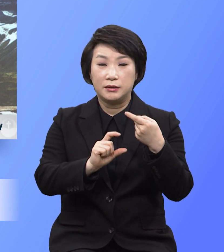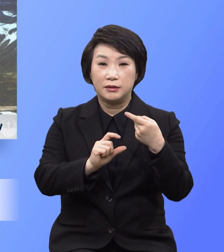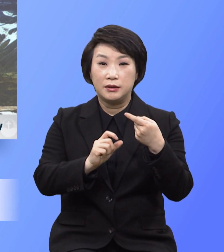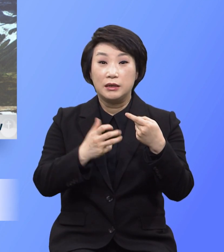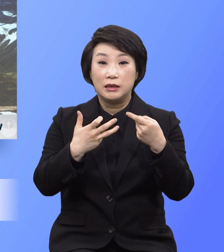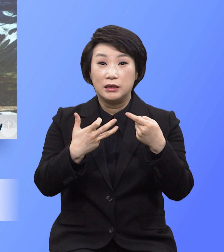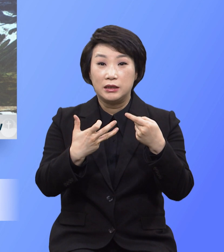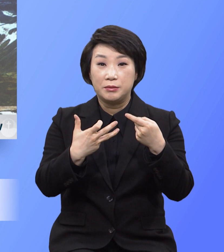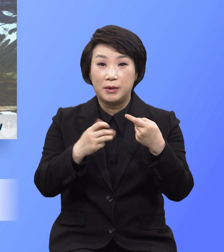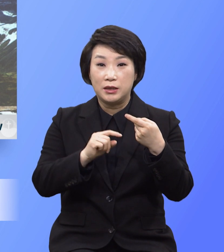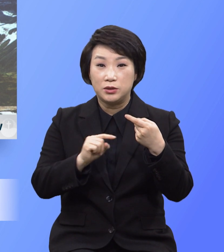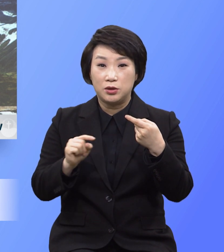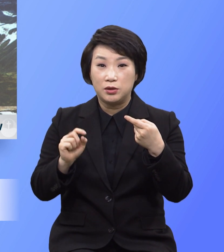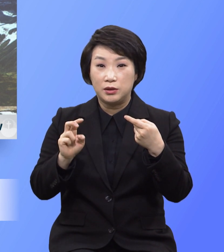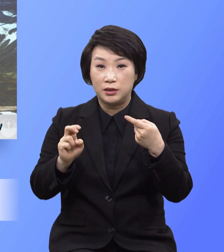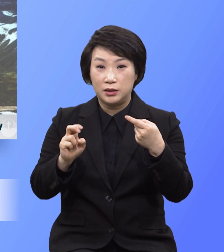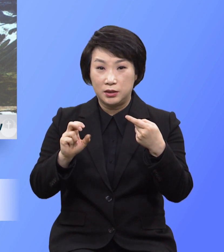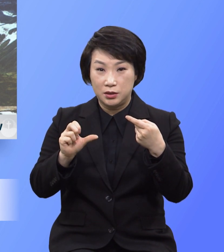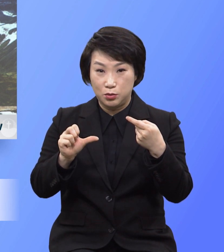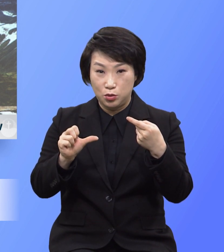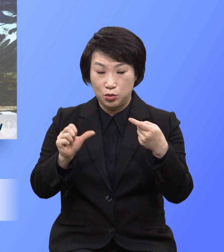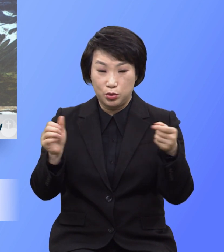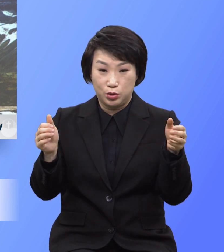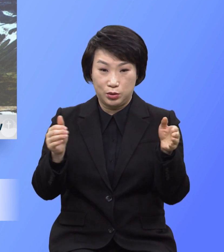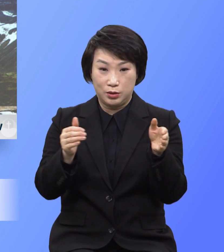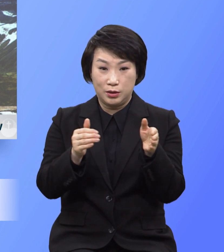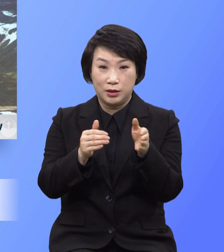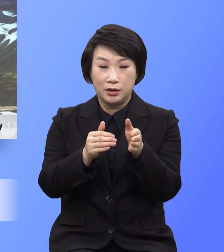1장 18절로